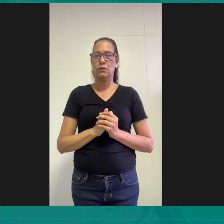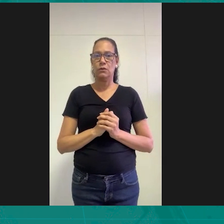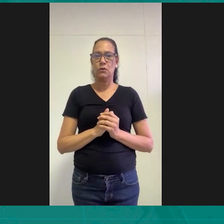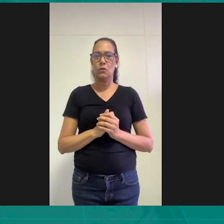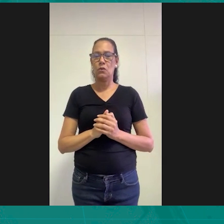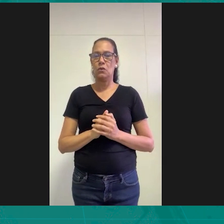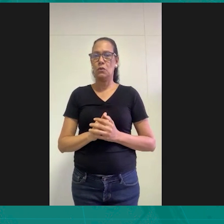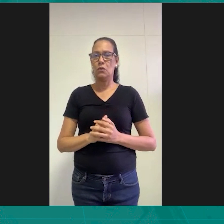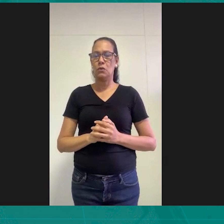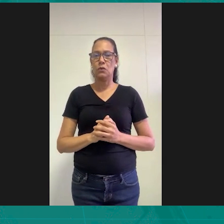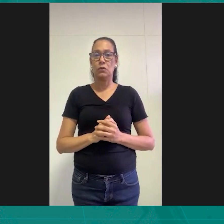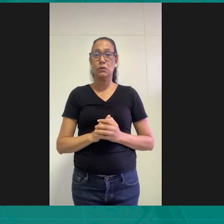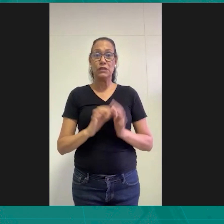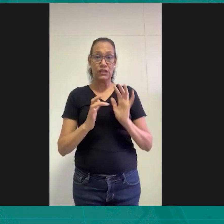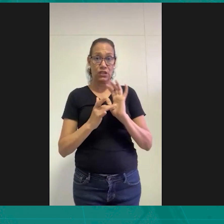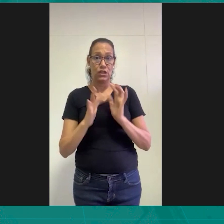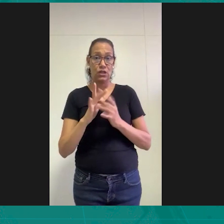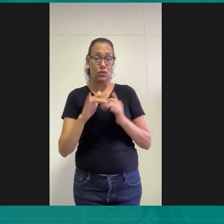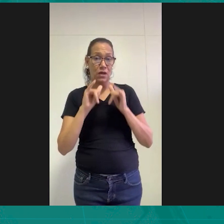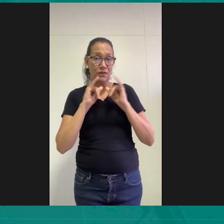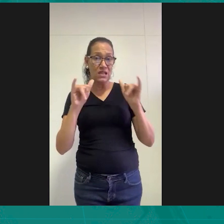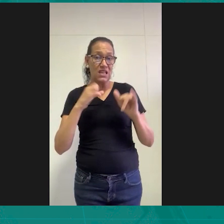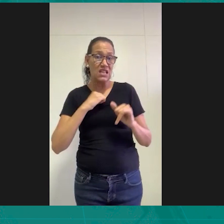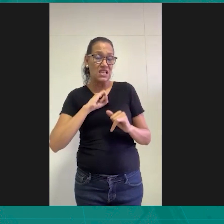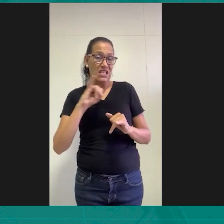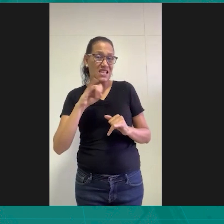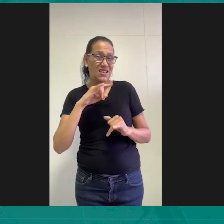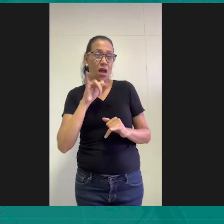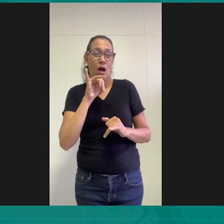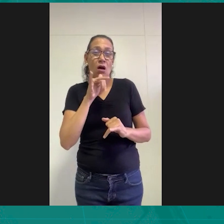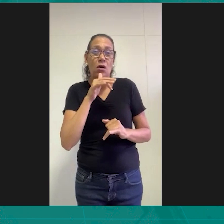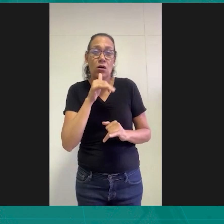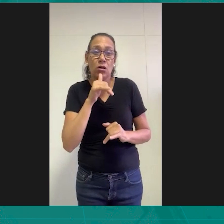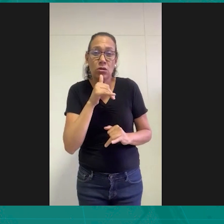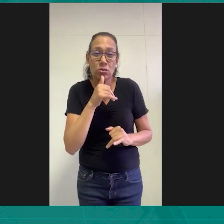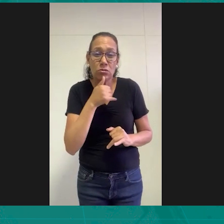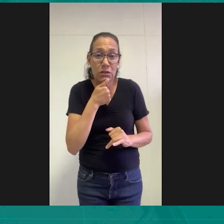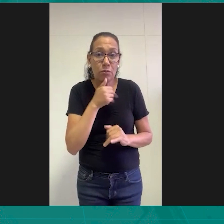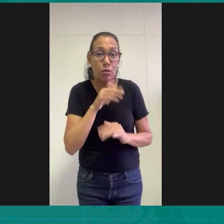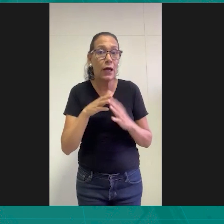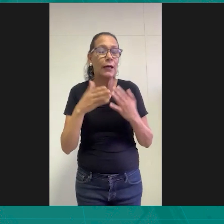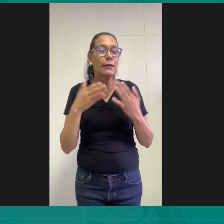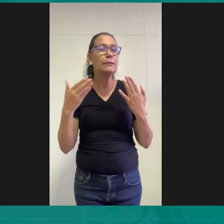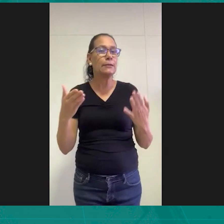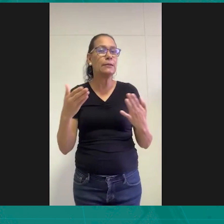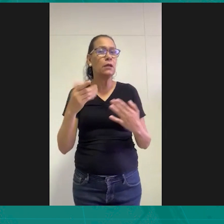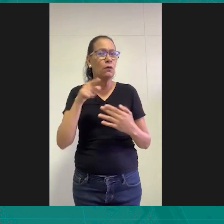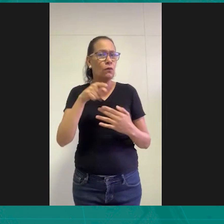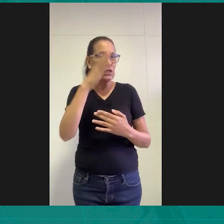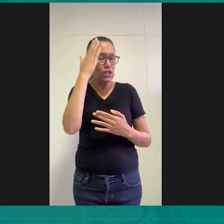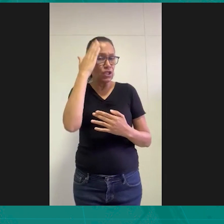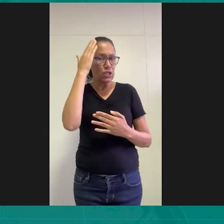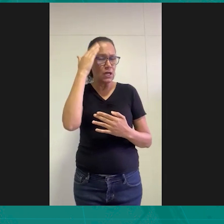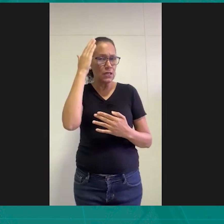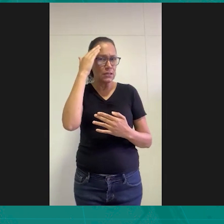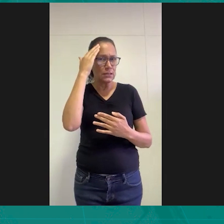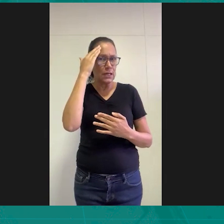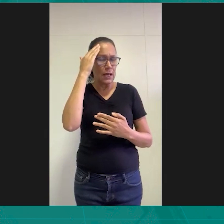deve proceder na casa de Deus, que é a igreja do Deus